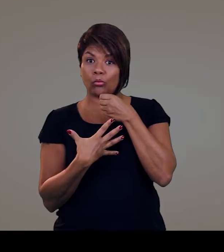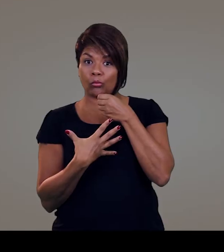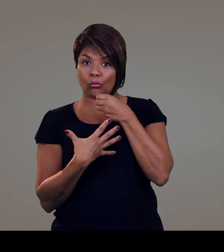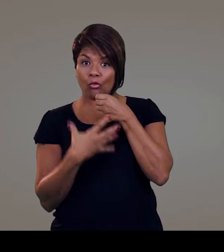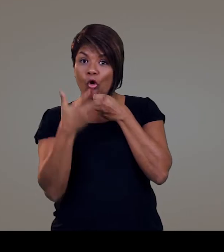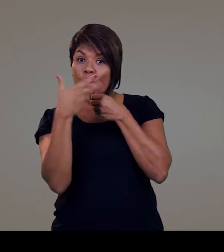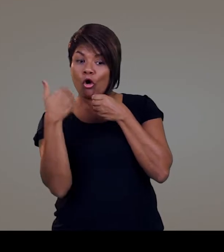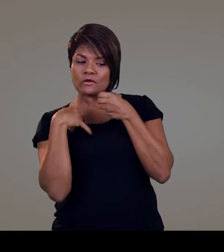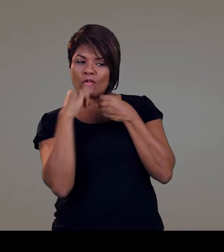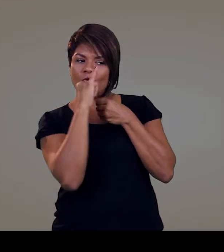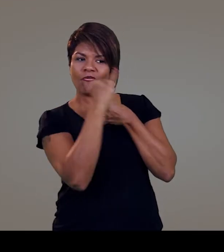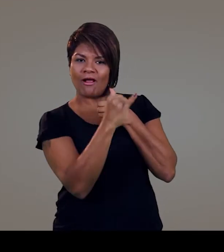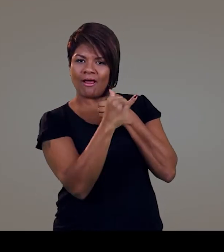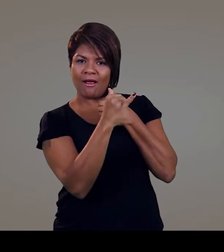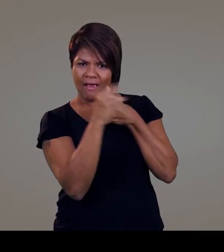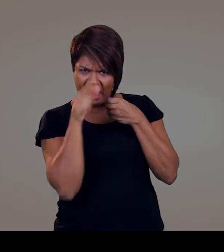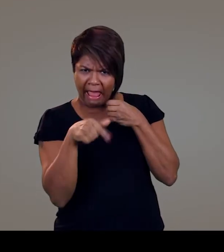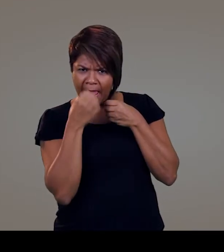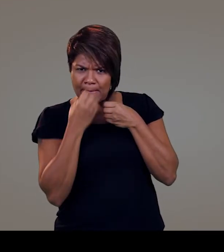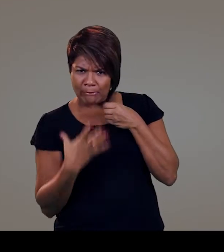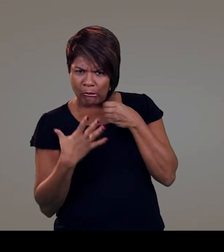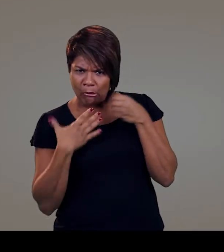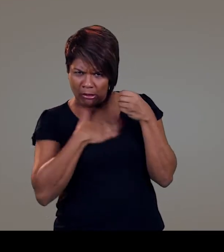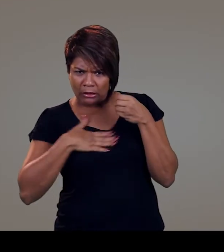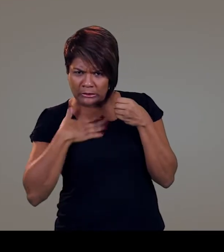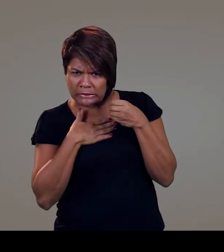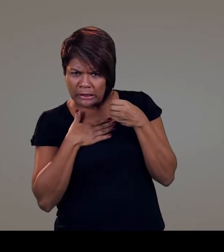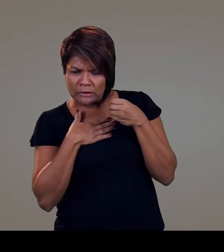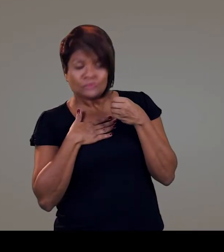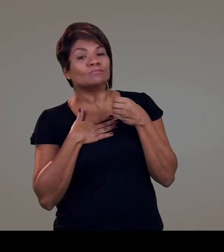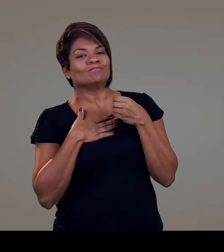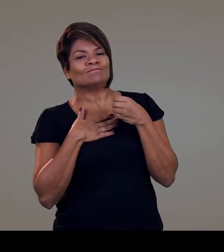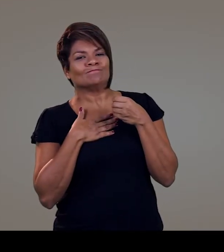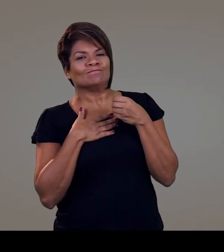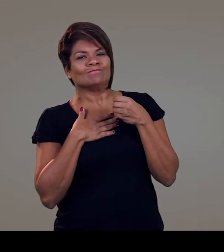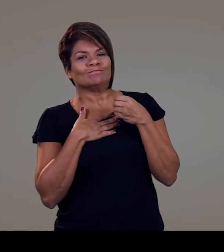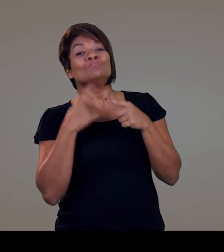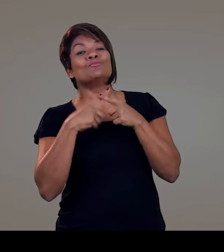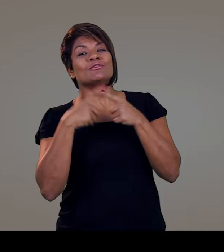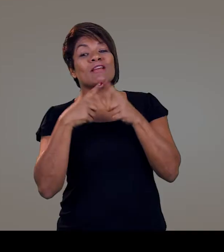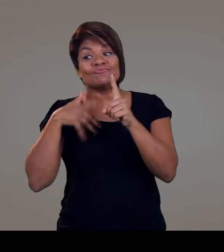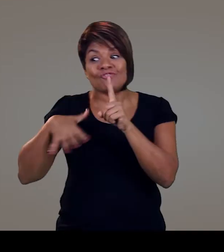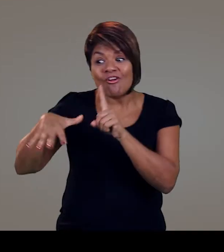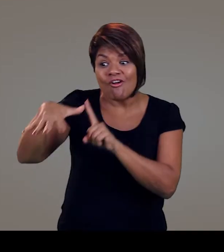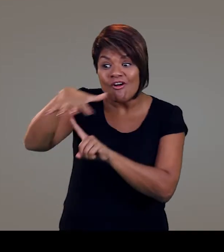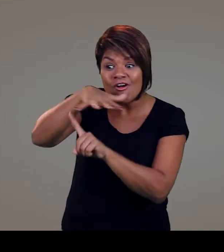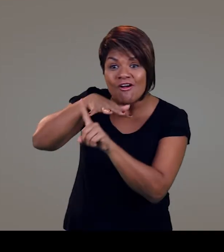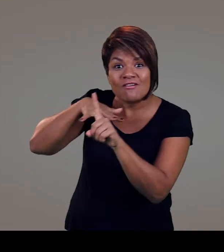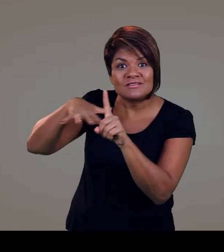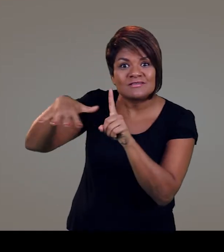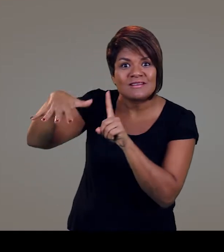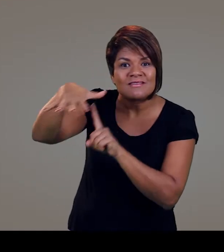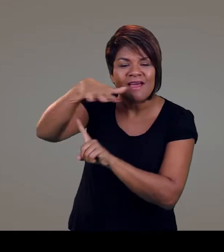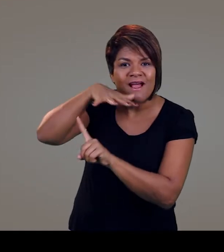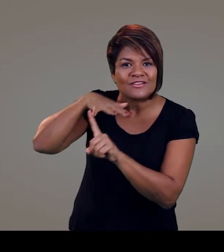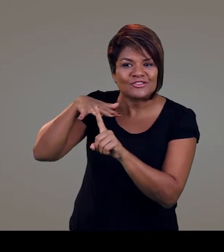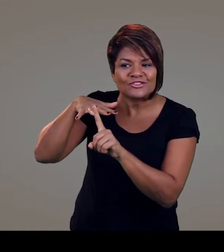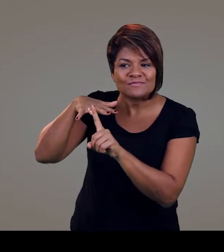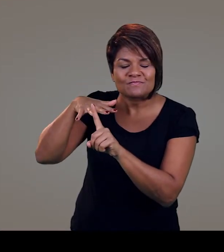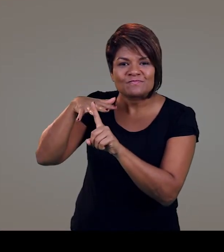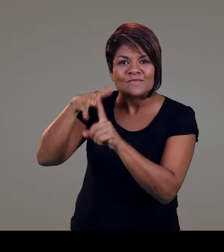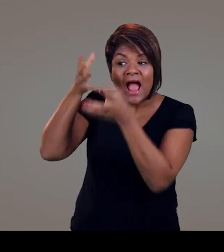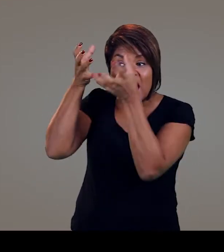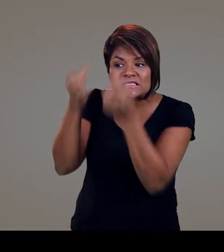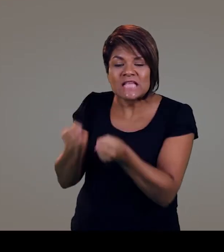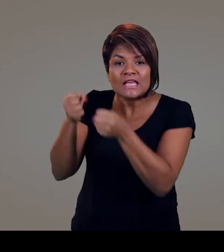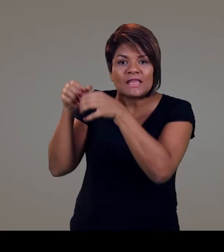é agradável. Por quê? Porque nós temos uma sociedade que é estruturada em cima da normatividade, né? O